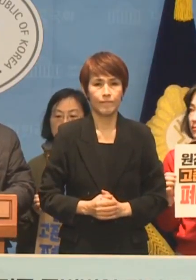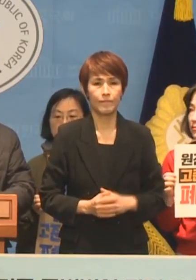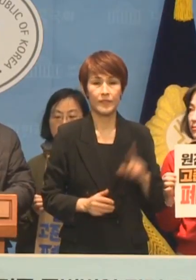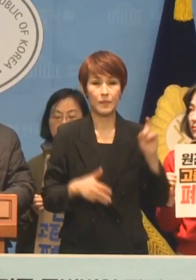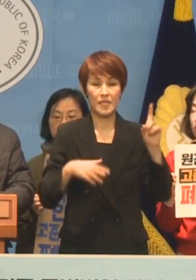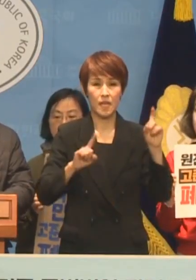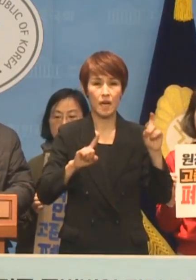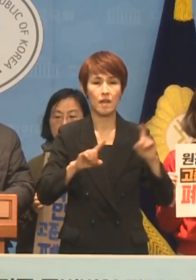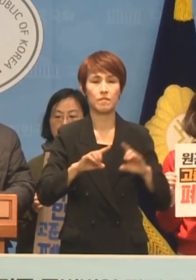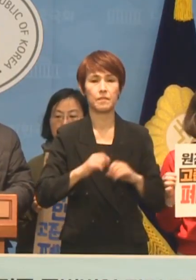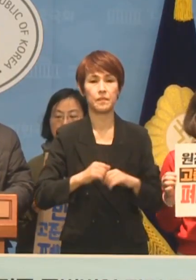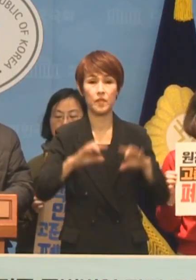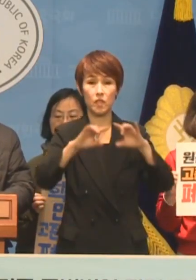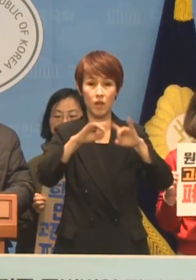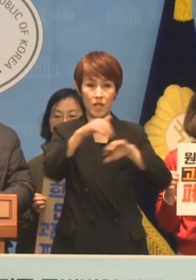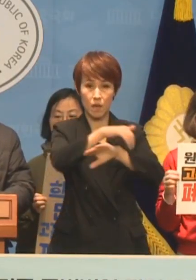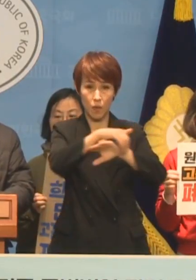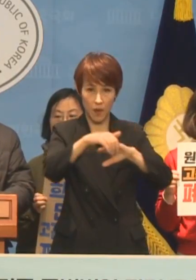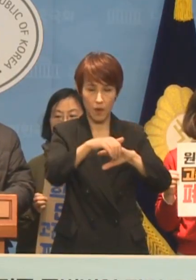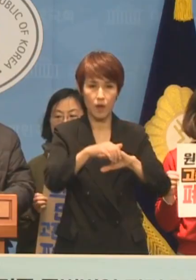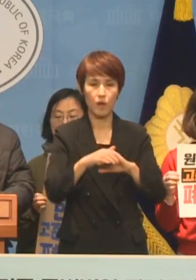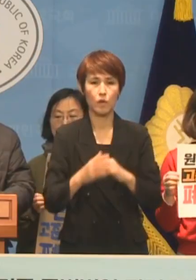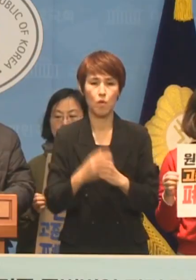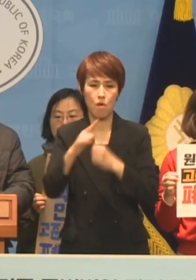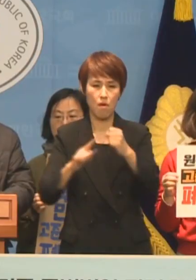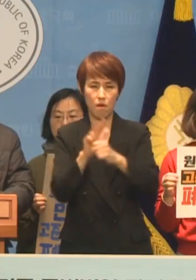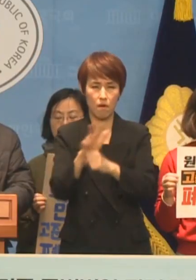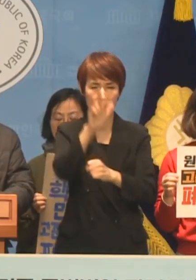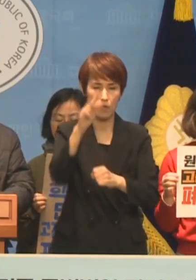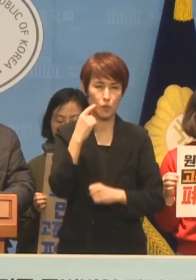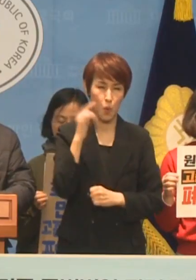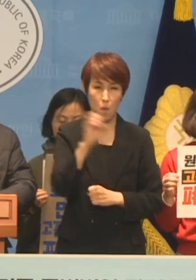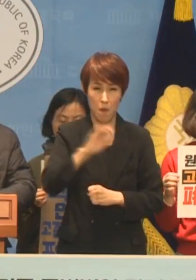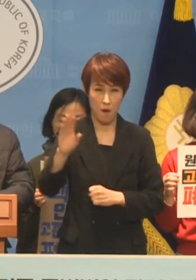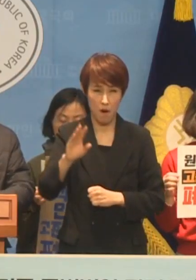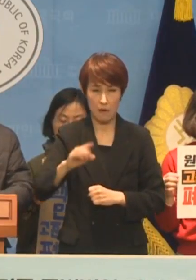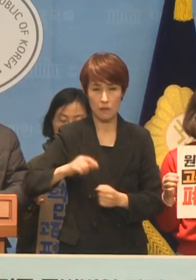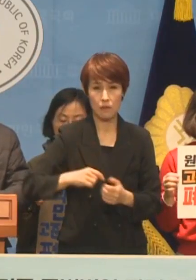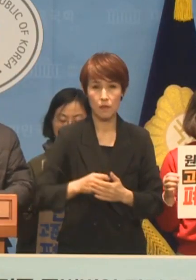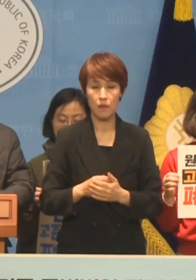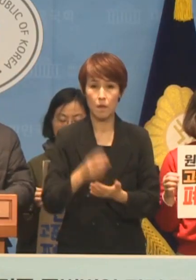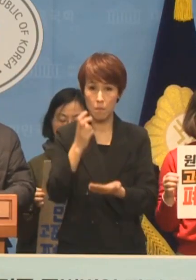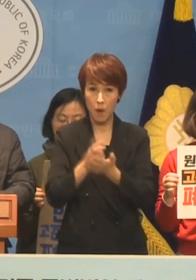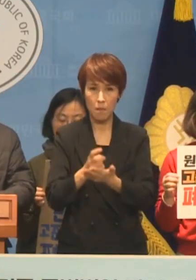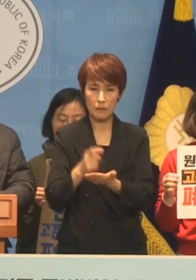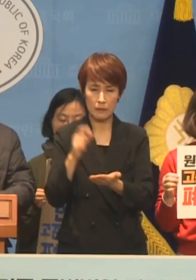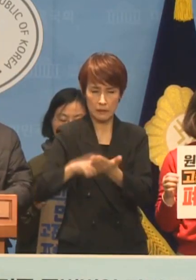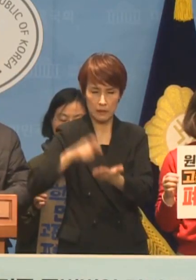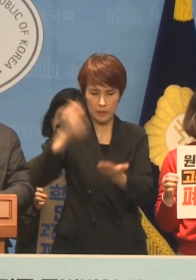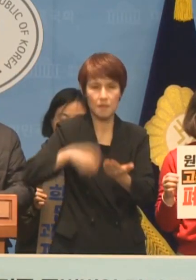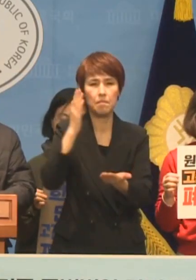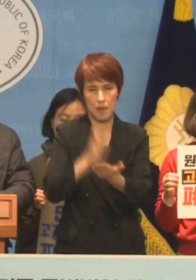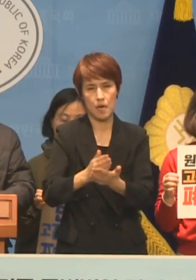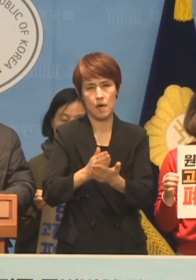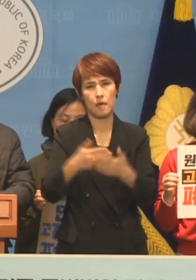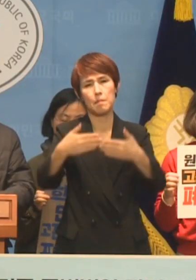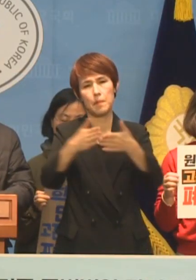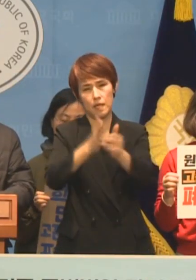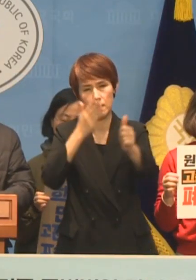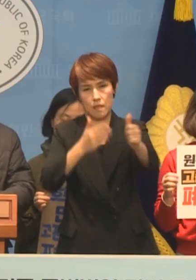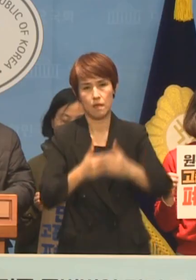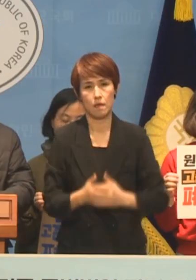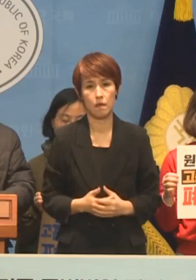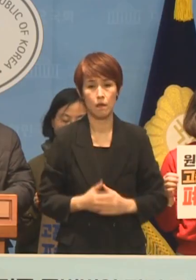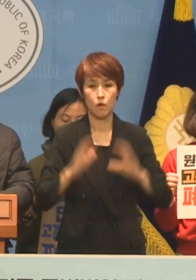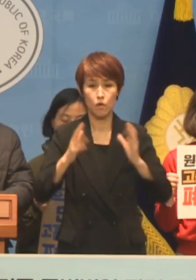11차 전기분과 고준위 특별법안 졸속 통과 말고 폐기하라. 국회가 탄핵 정국의 어지러운 틈을